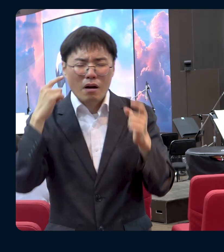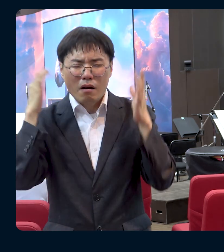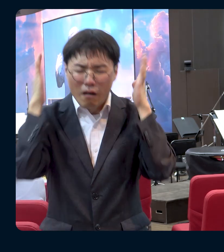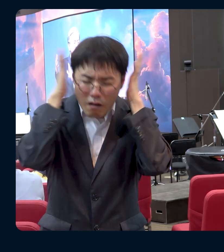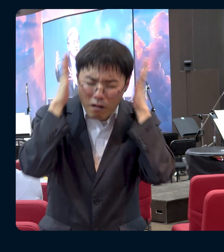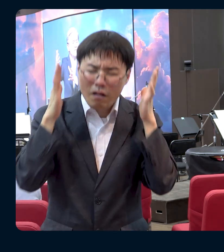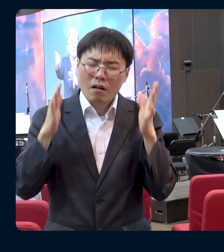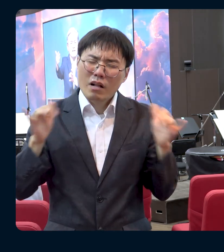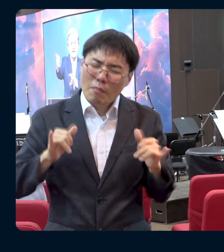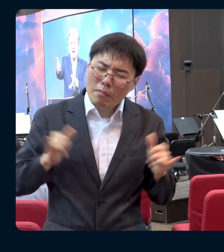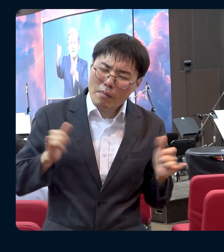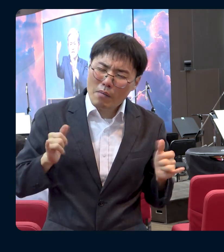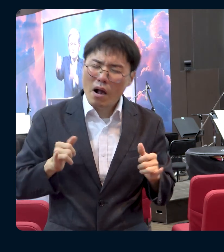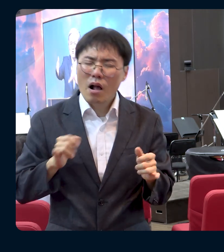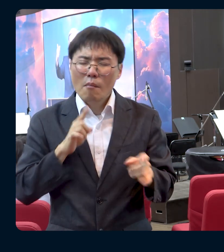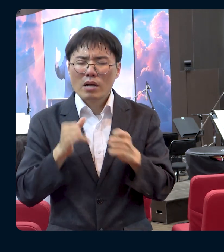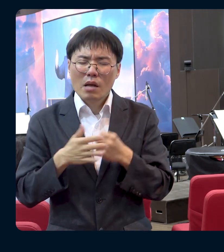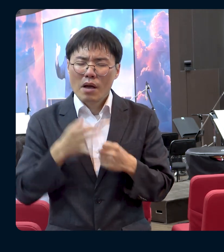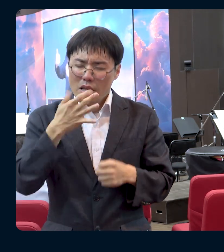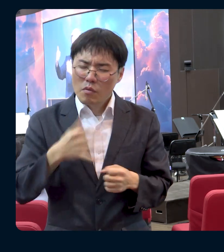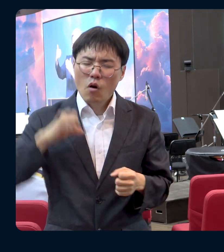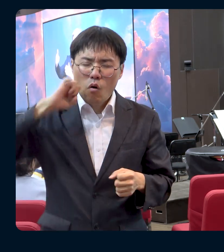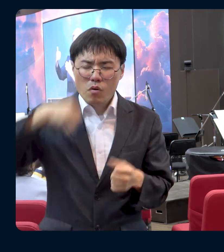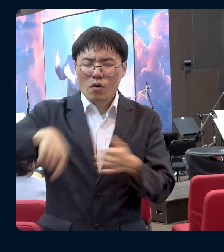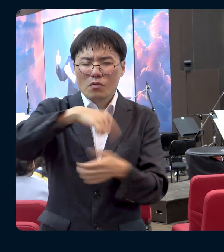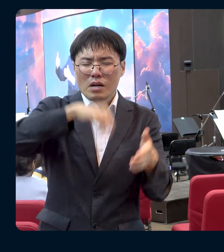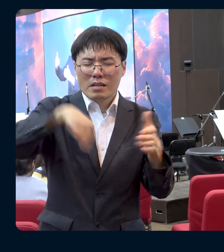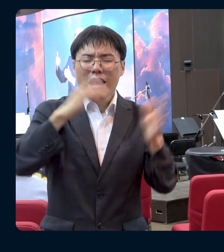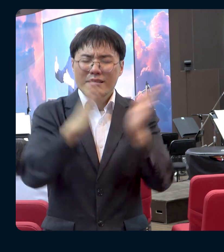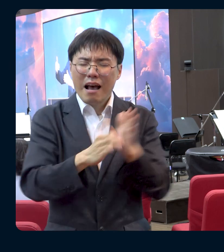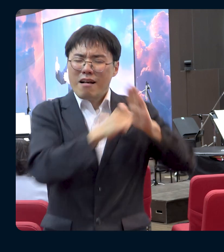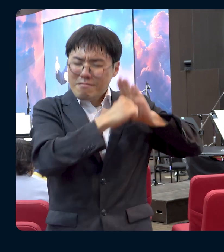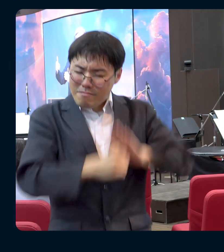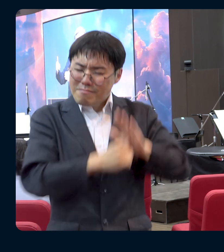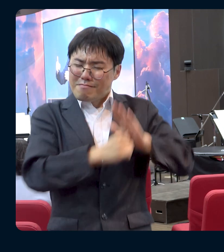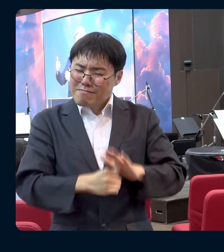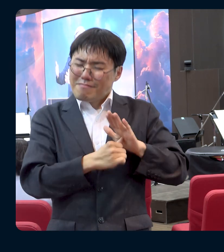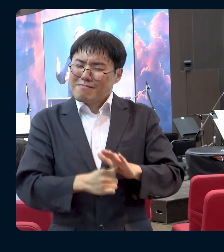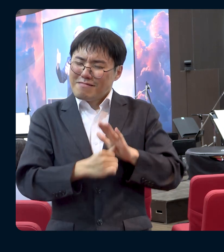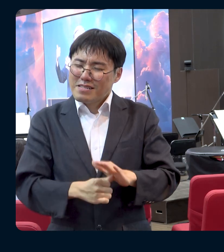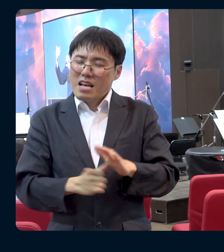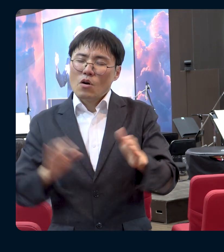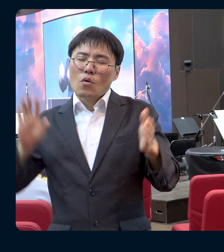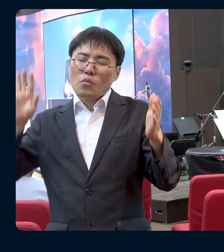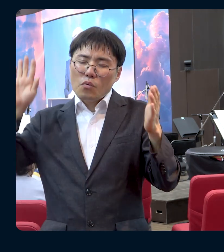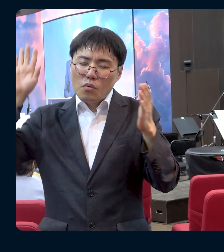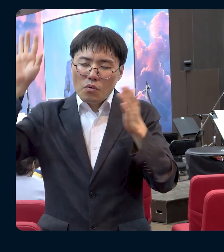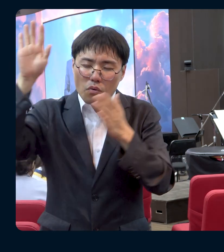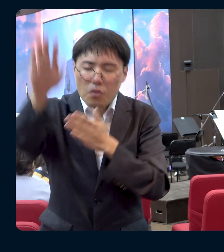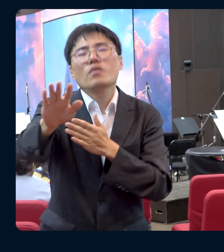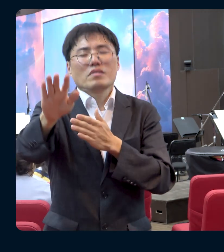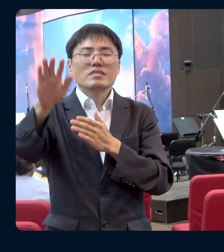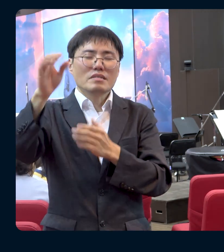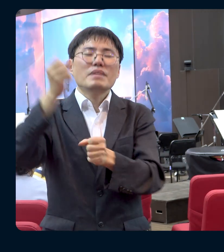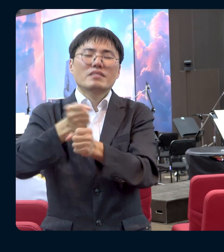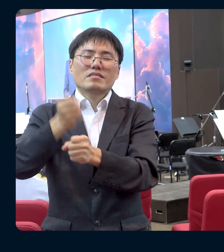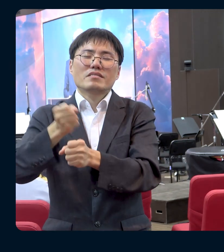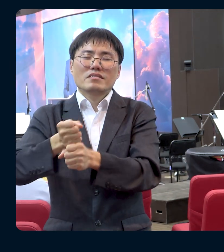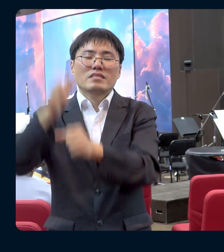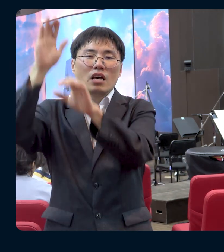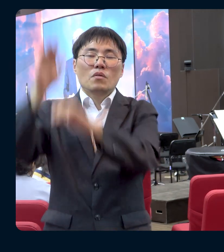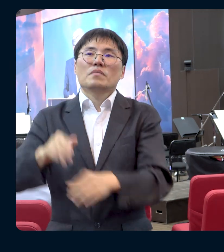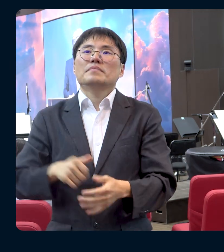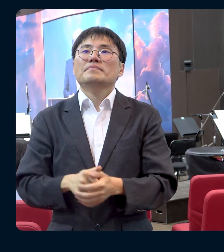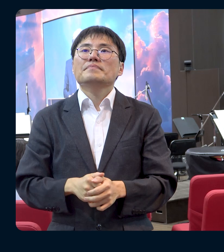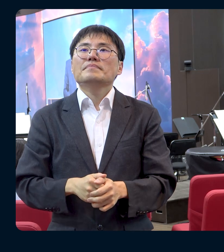자녀가 귀가 안 들릴지 모른다는 이야기 듣고 이런 굉장히 힘들고 어려운 걸 다 견디고 온 한참 지난 다음의